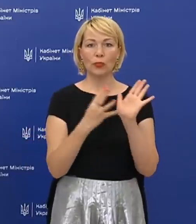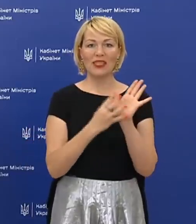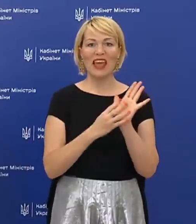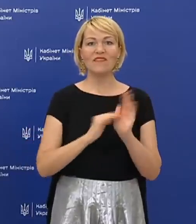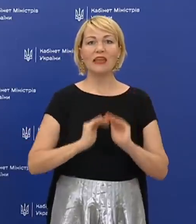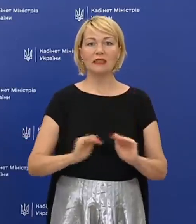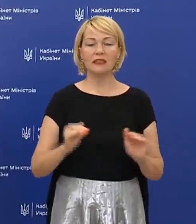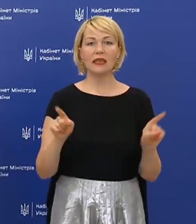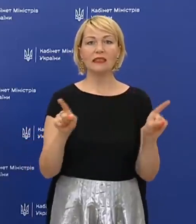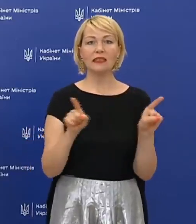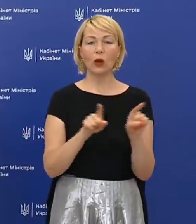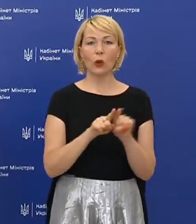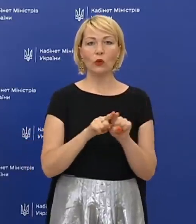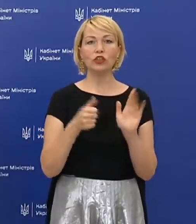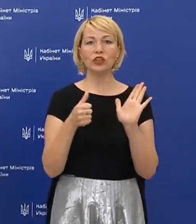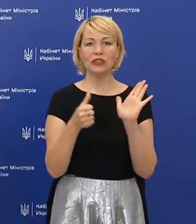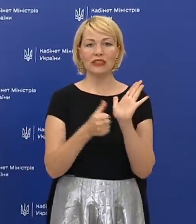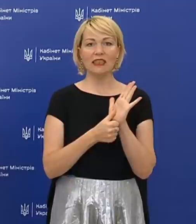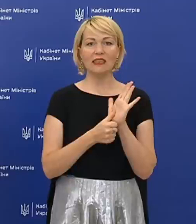3509 дітей, а також